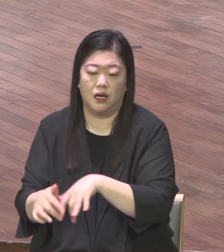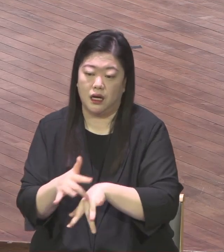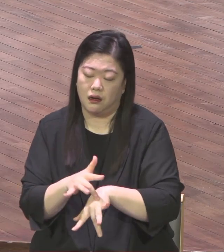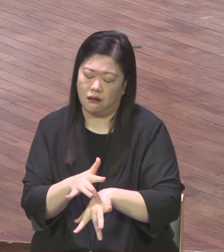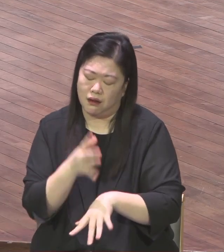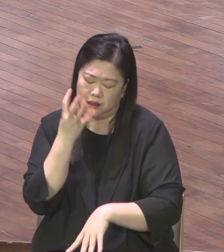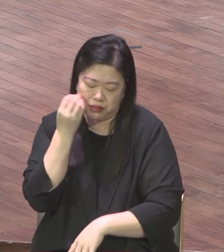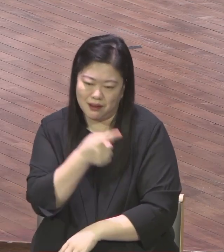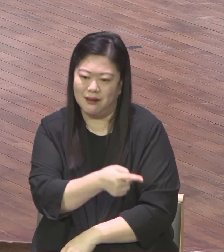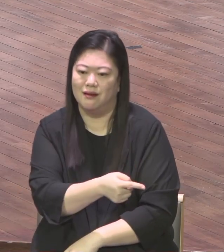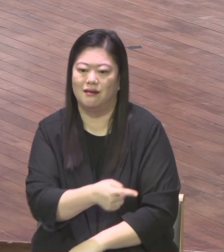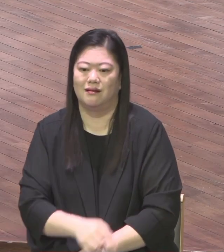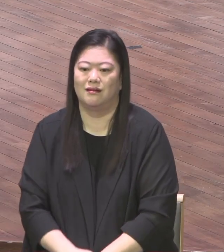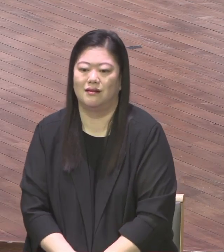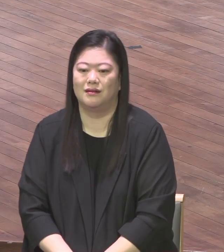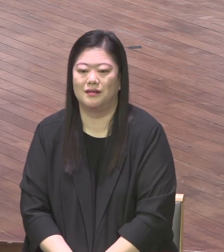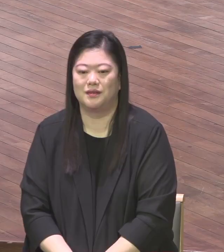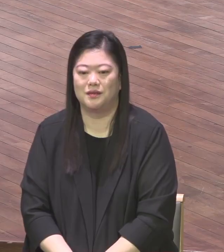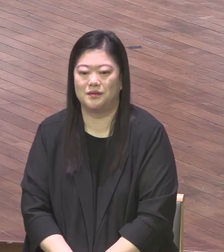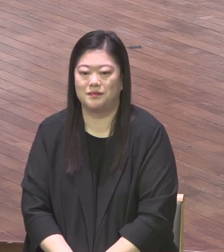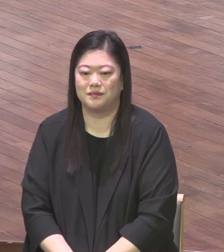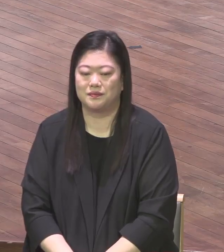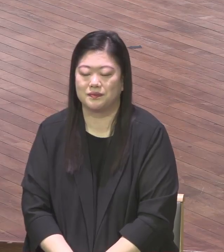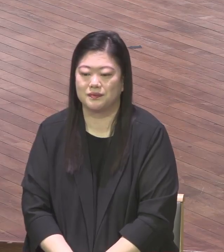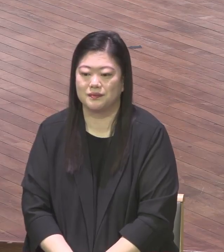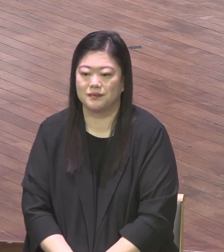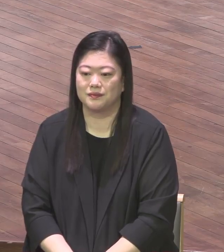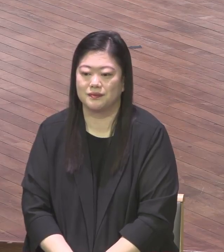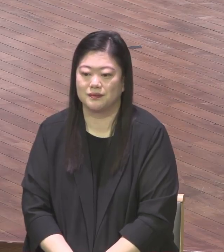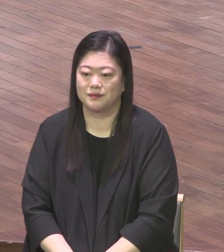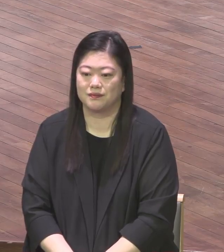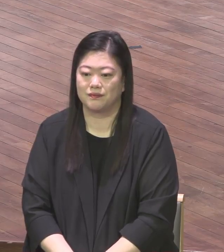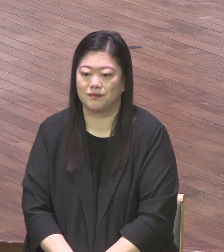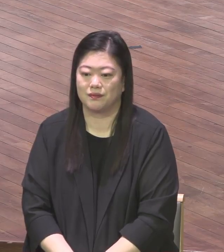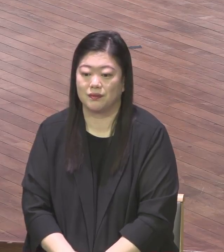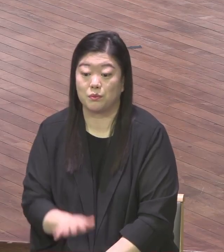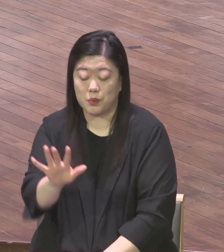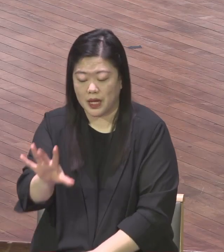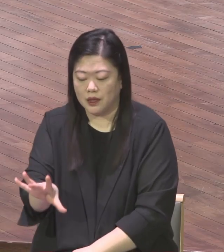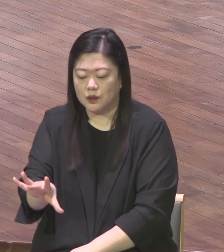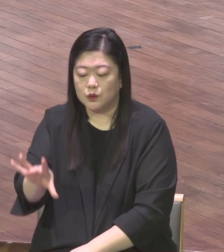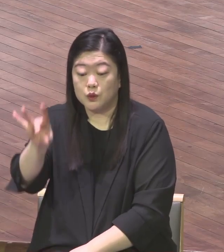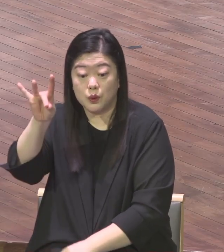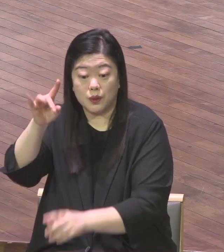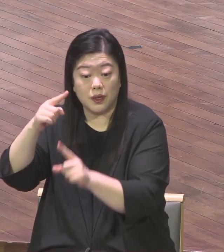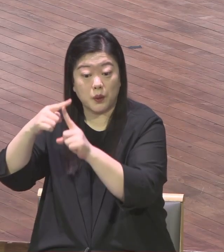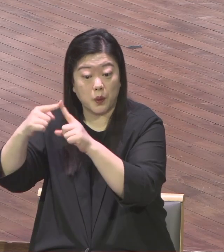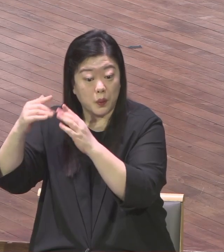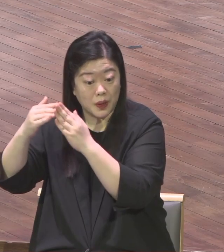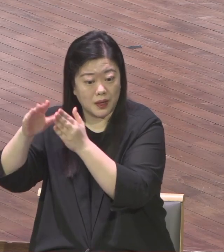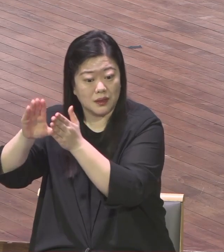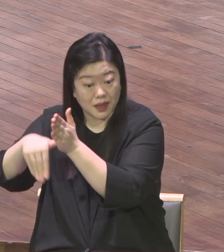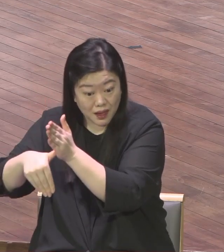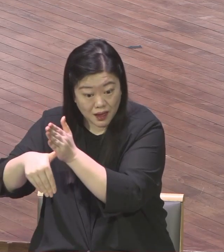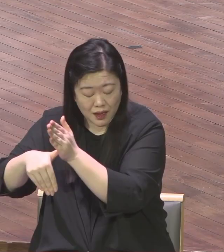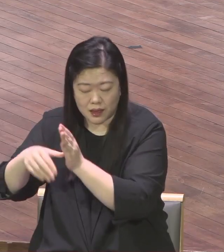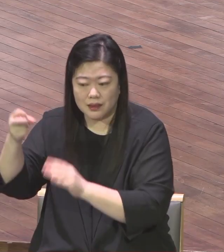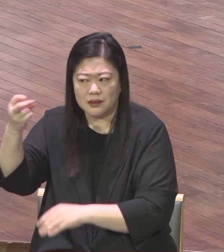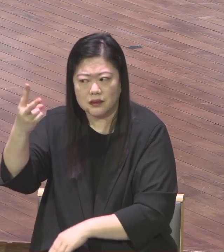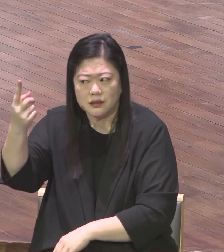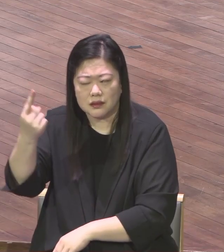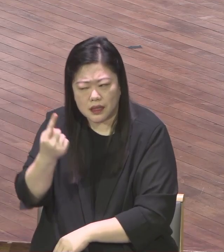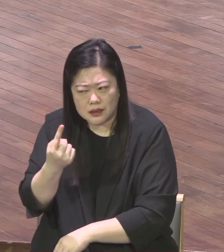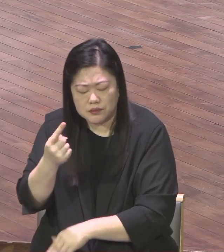많은 오해를 그렇게 만들어 가고 있습니다. 초대교회 당시에 그때는 더